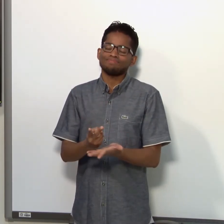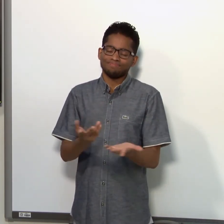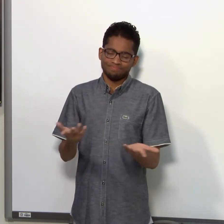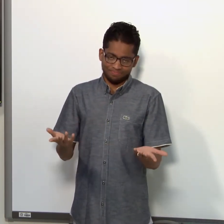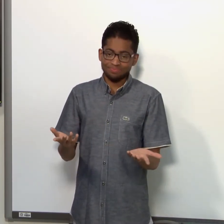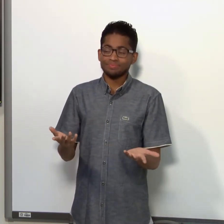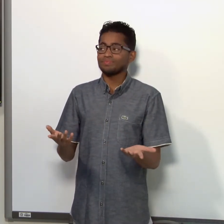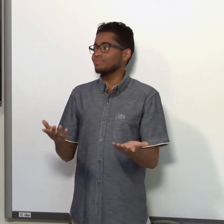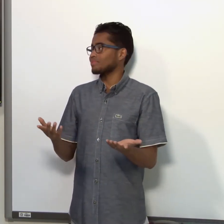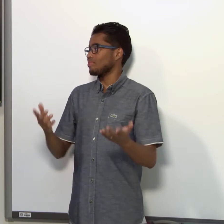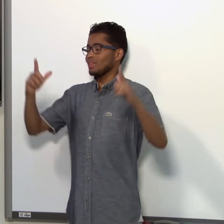Continua ainda